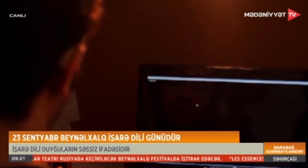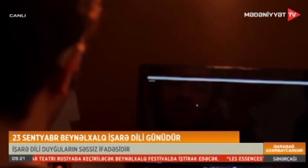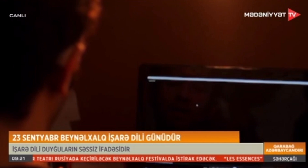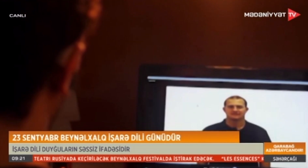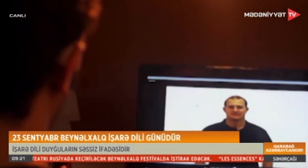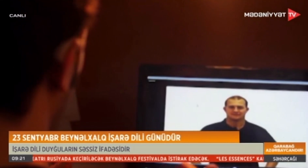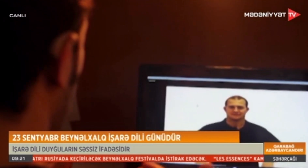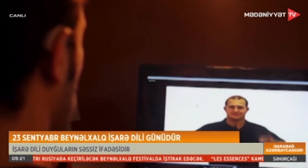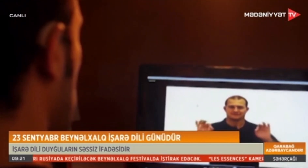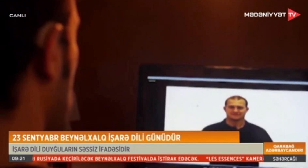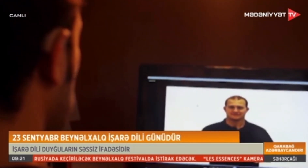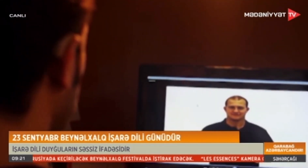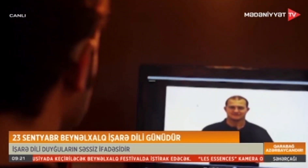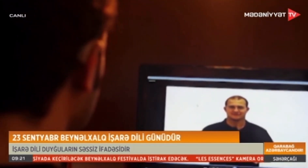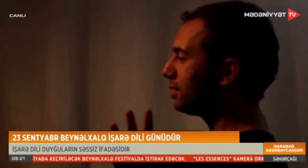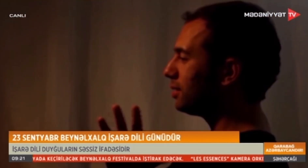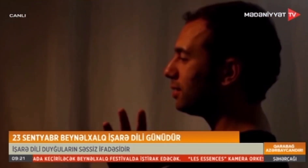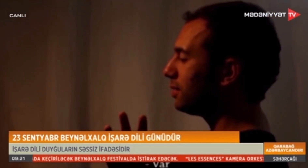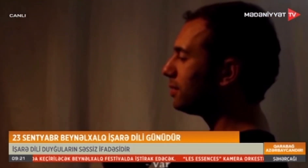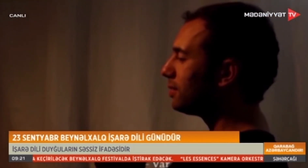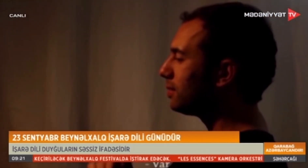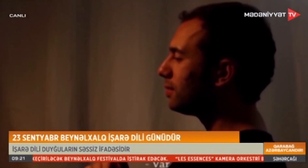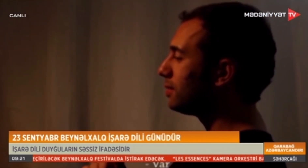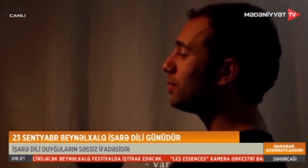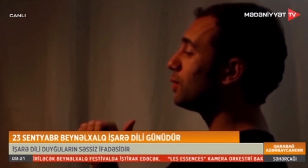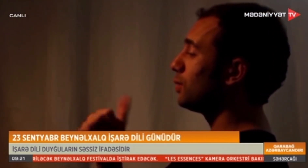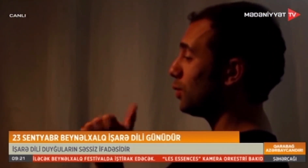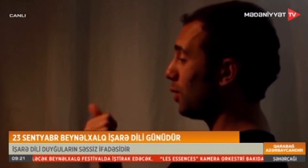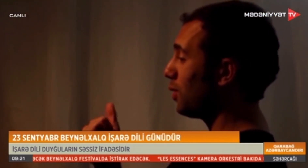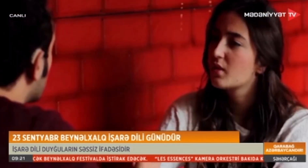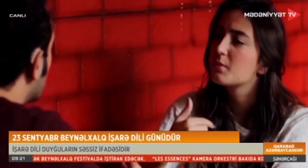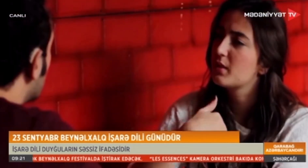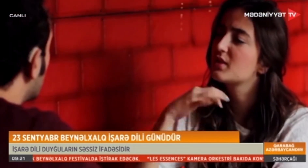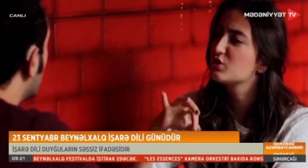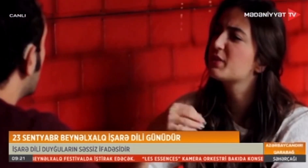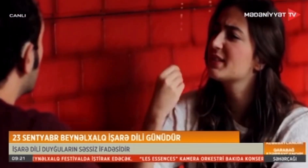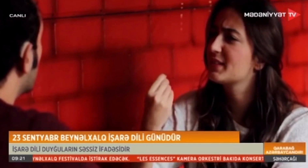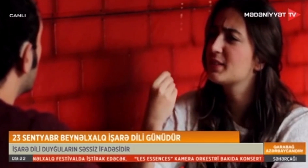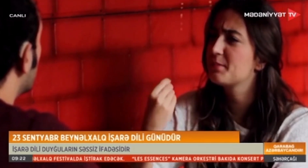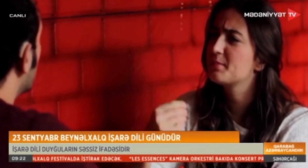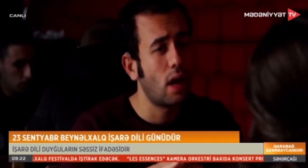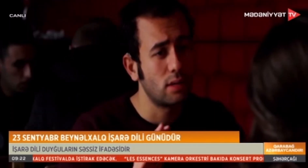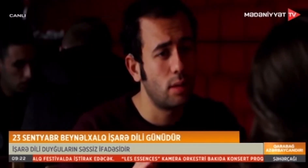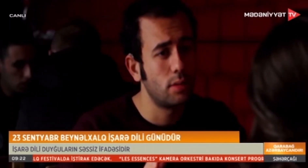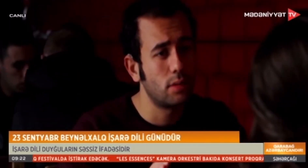mübadiləsi aparabilirlər. Aparırlar, yəni ötürə bilirlər fikirləri. Amma müəyyən məqamlarda ünsiyyət qurmaq bir o qədər də çətin deyil, düşünürəm. Nəyə